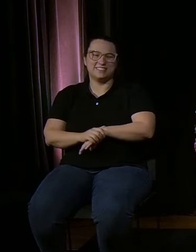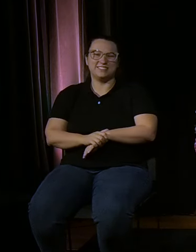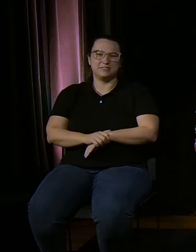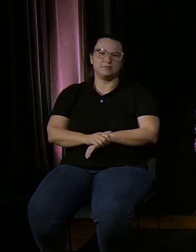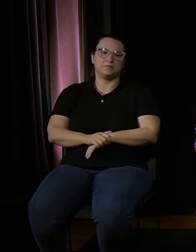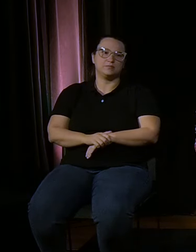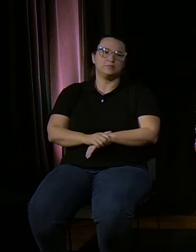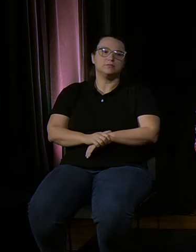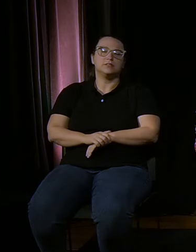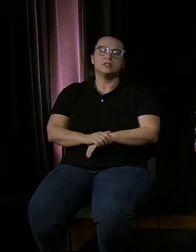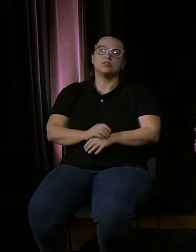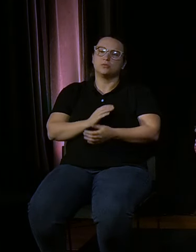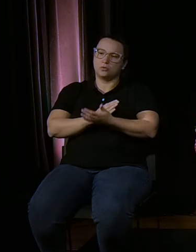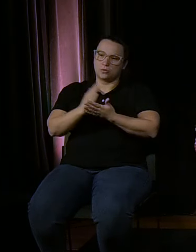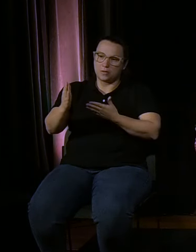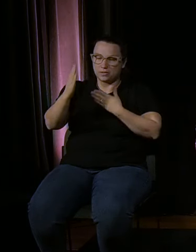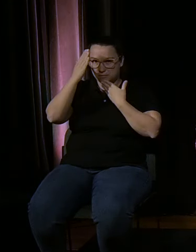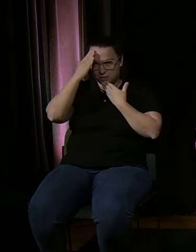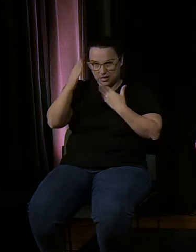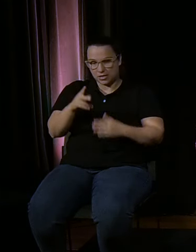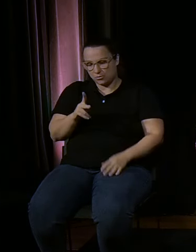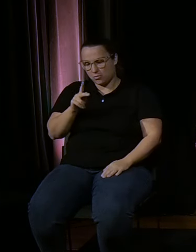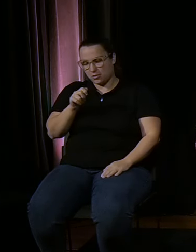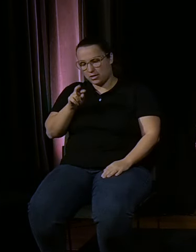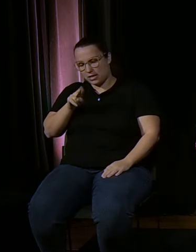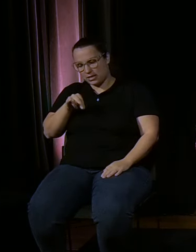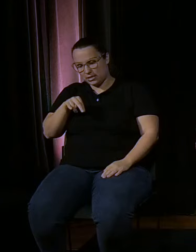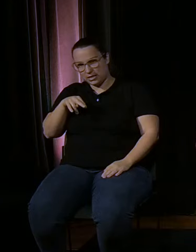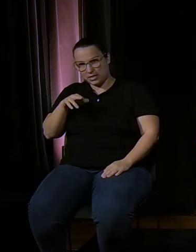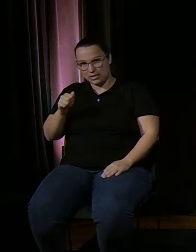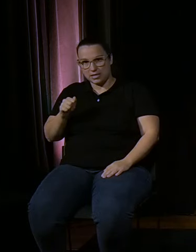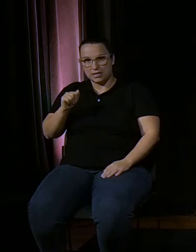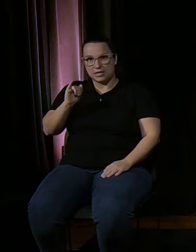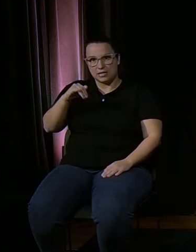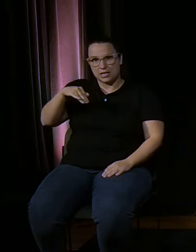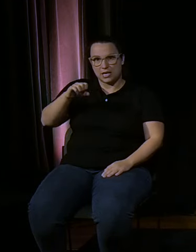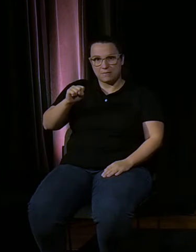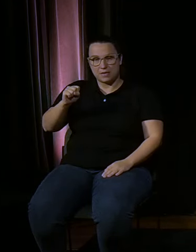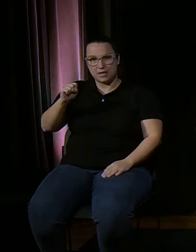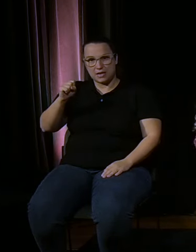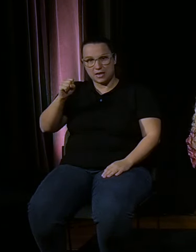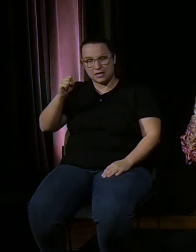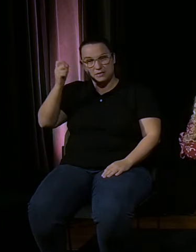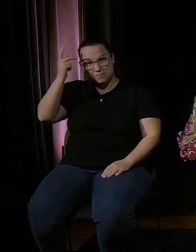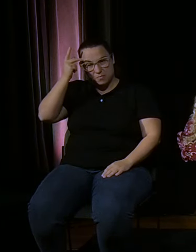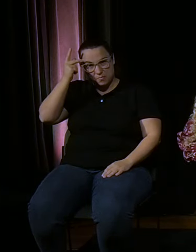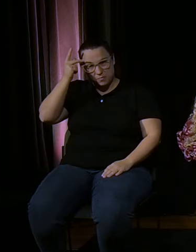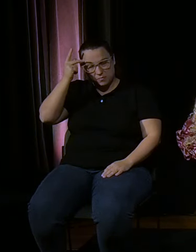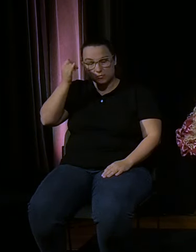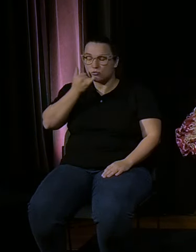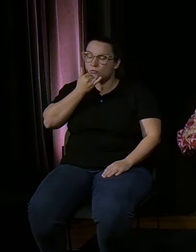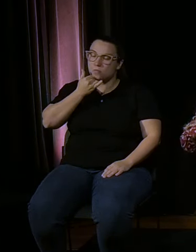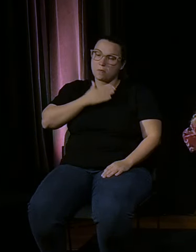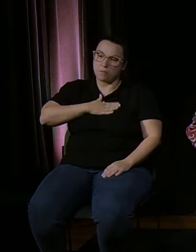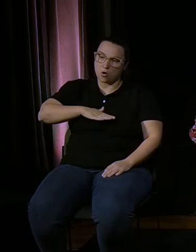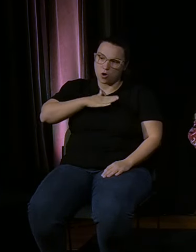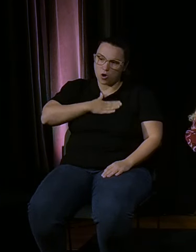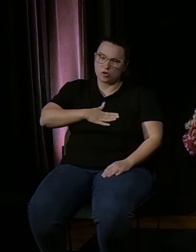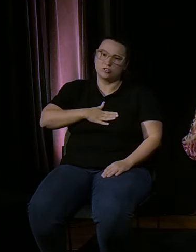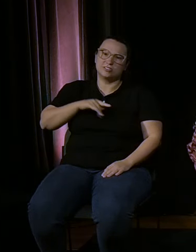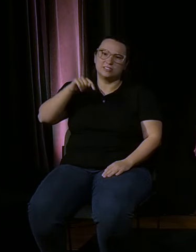Vou começar com um agradecimento. Então, obrigado, Karine, obrigado, Lore, obrigado, IMS Poços, obrigado vocês por estarem aqui também,